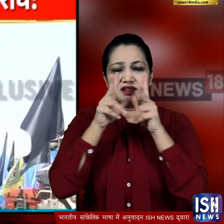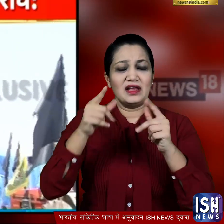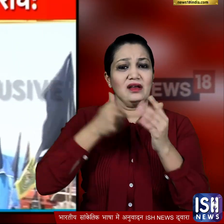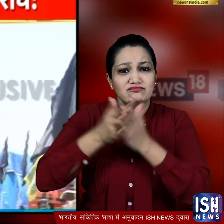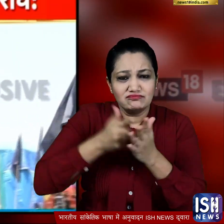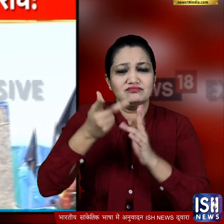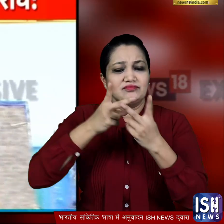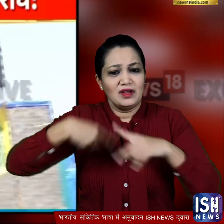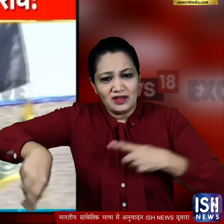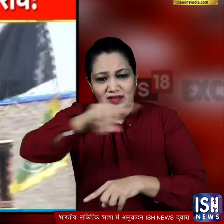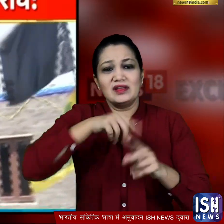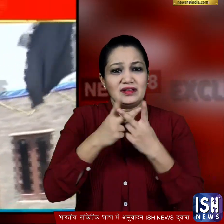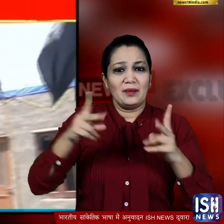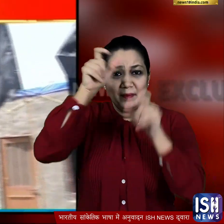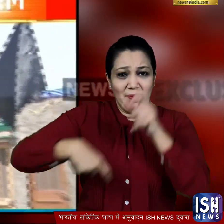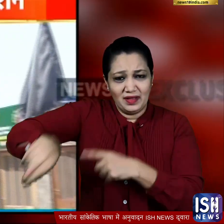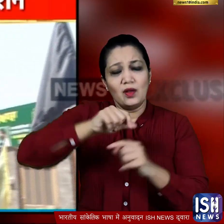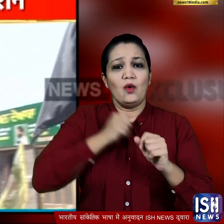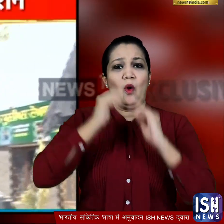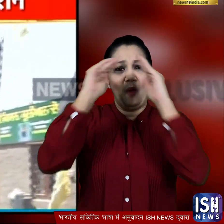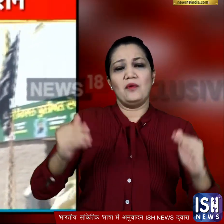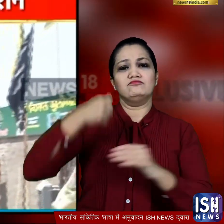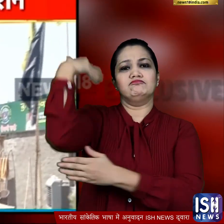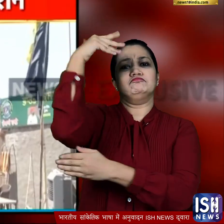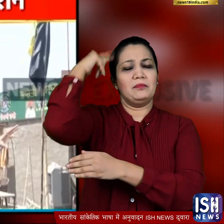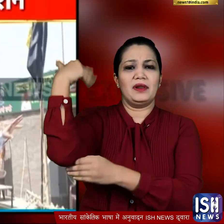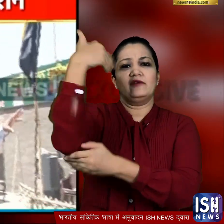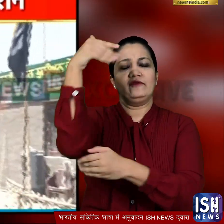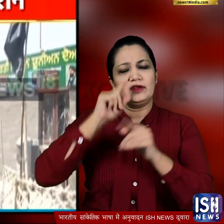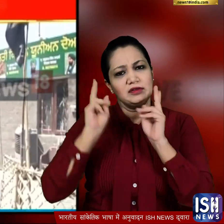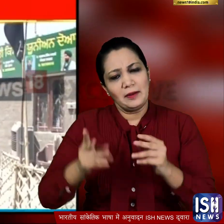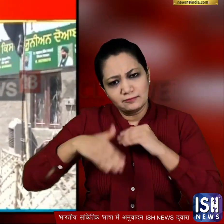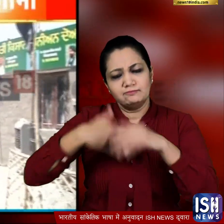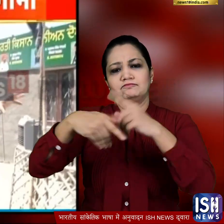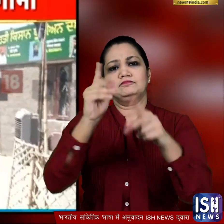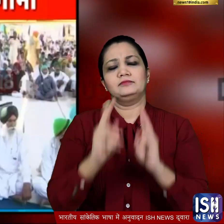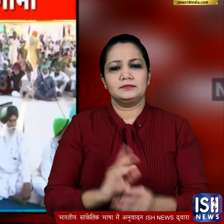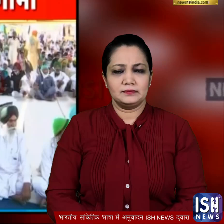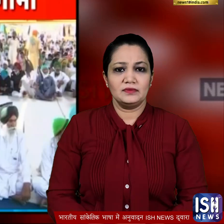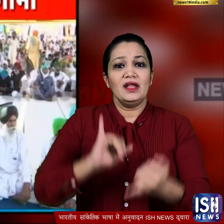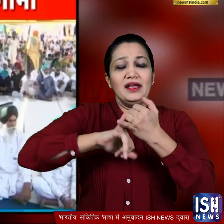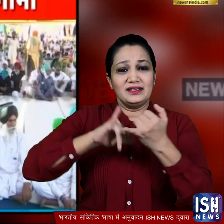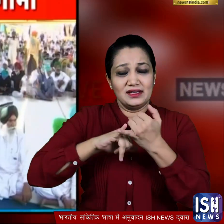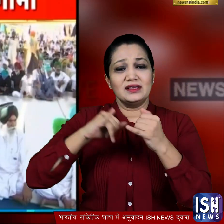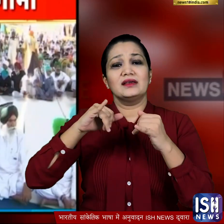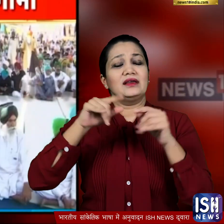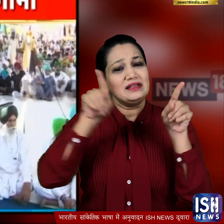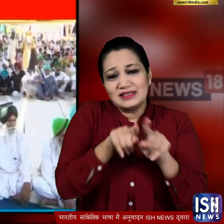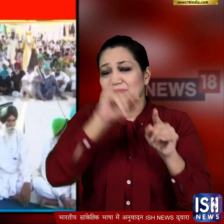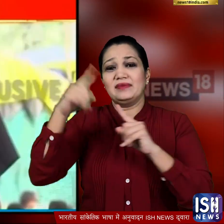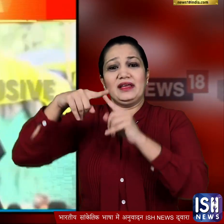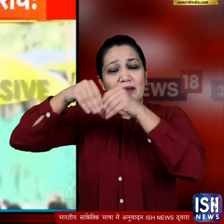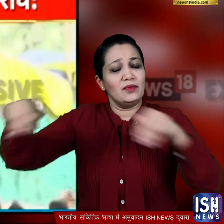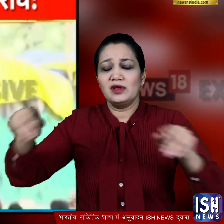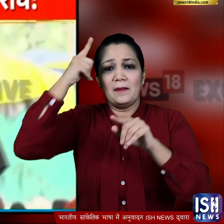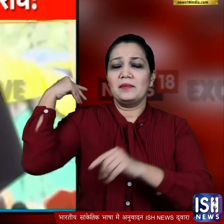कि जितने भी किसान हैं वो इसी तरीके से अपने घरों के ऊपर काले झंडे लगाकर विरोध प्रदर्शन करते रहेंगे। सिंघू बॉर्डर की तरह टीकरी बॉर्डर पर